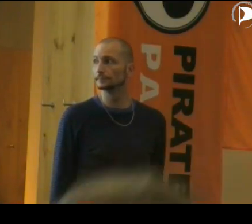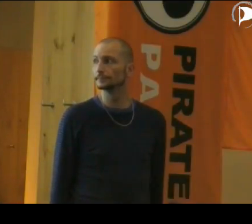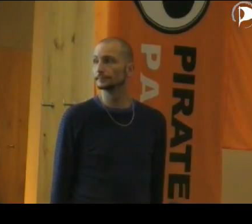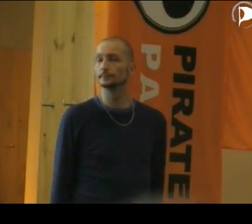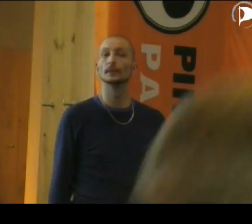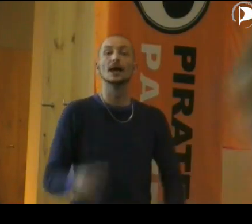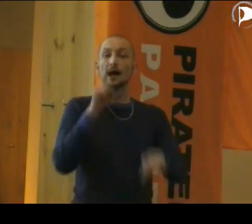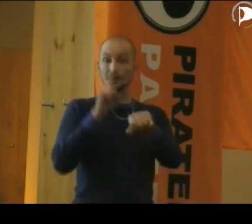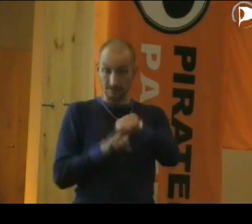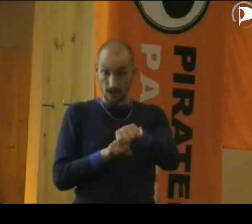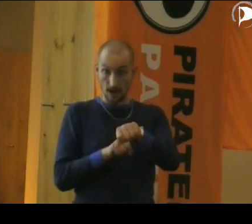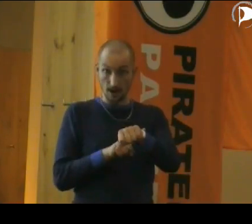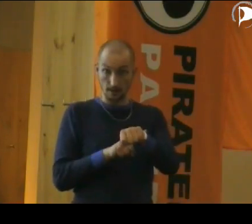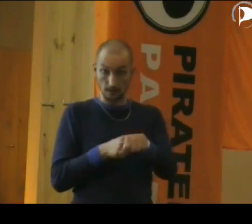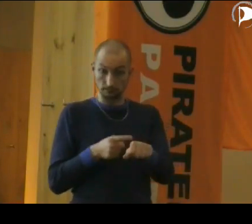ansonsten